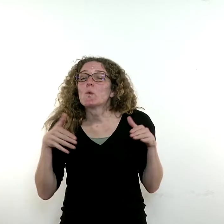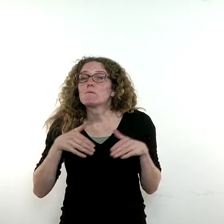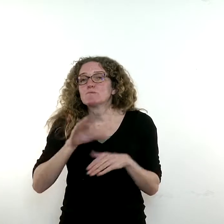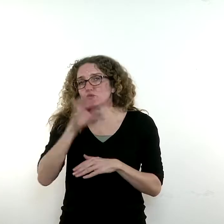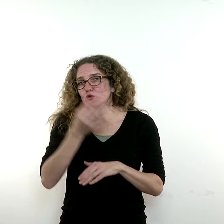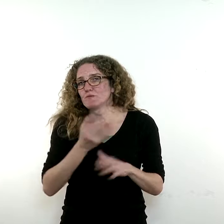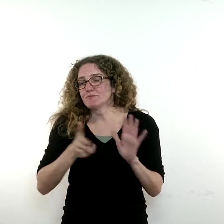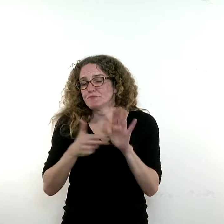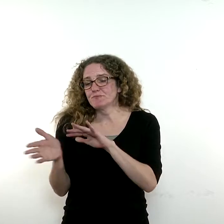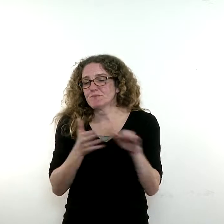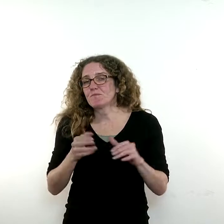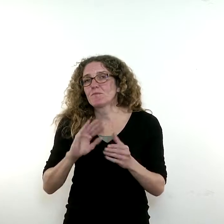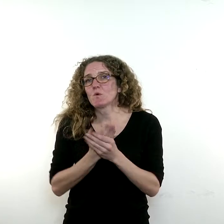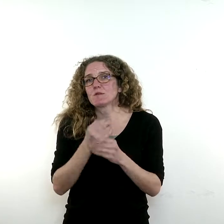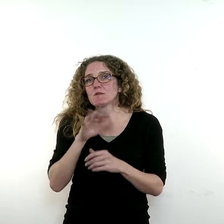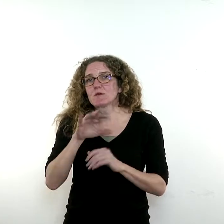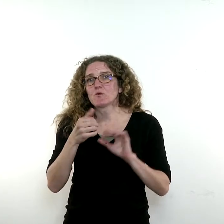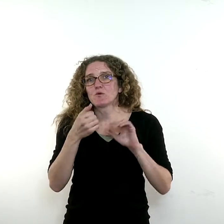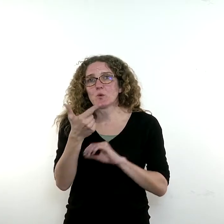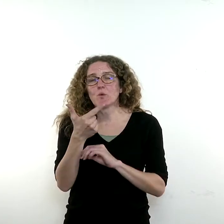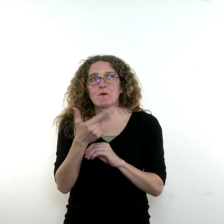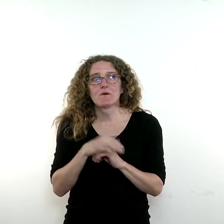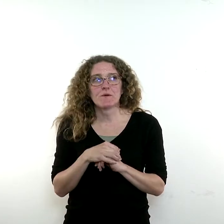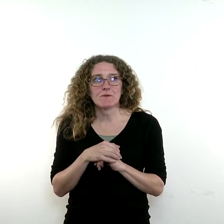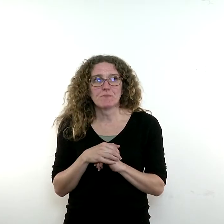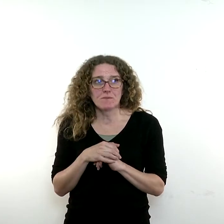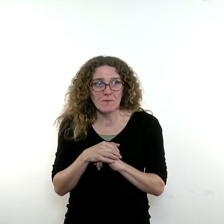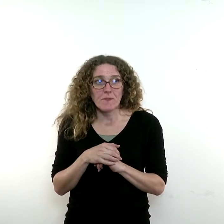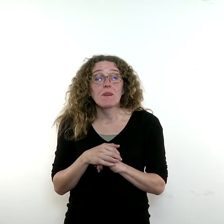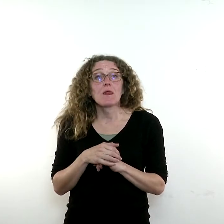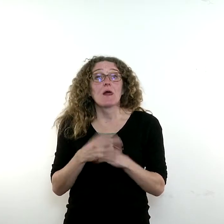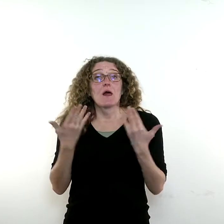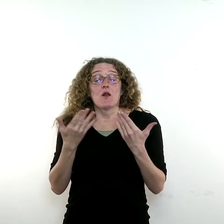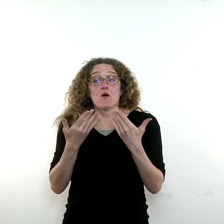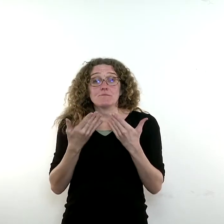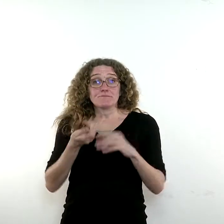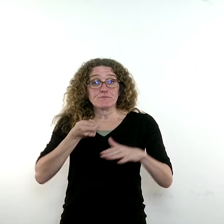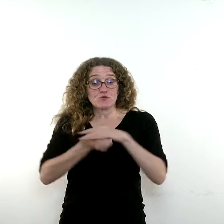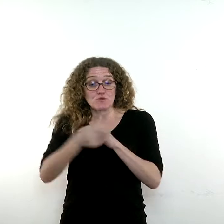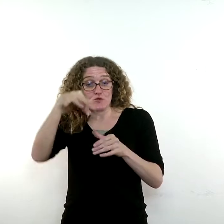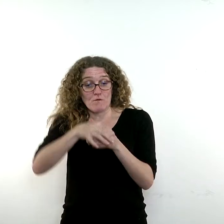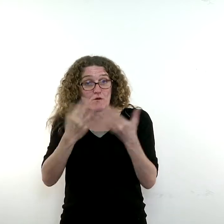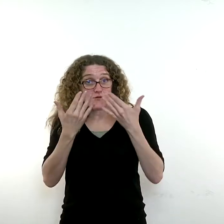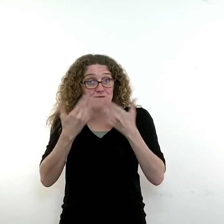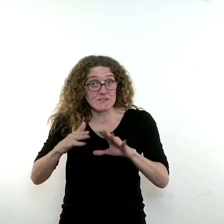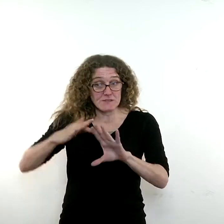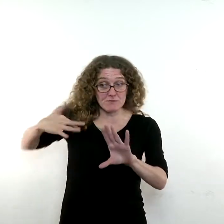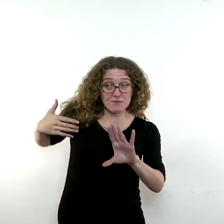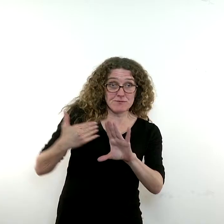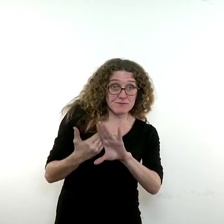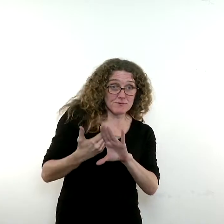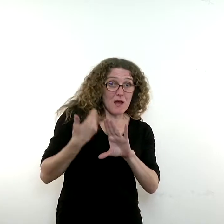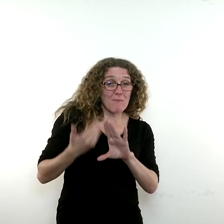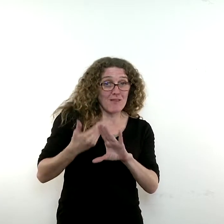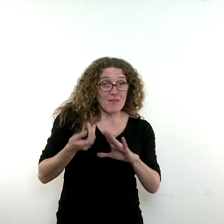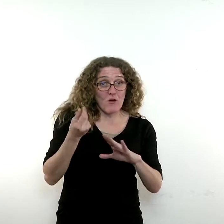l'unanimité. Affaire 52. Report d'affectation de subventions votées sur des exercices antérieurs